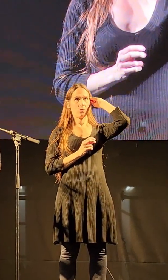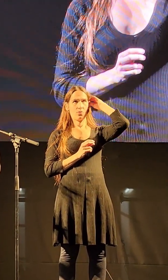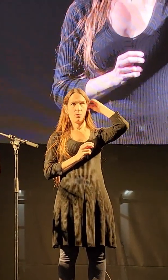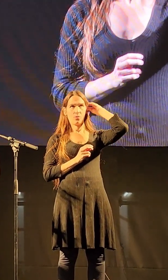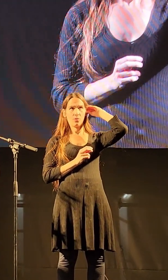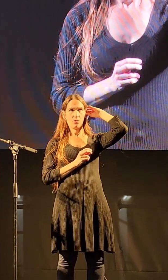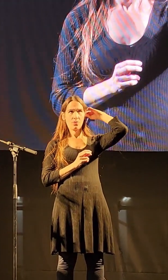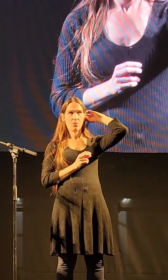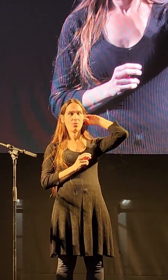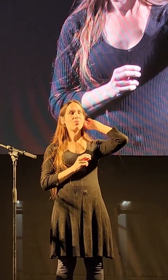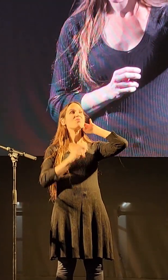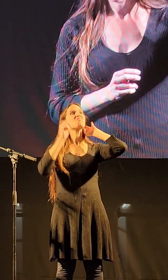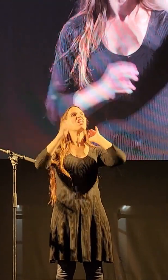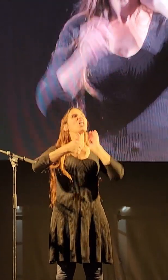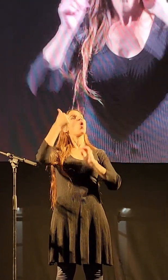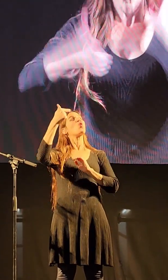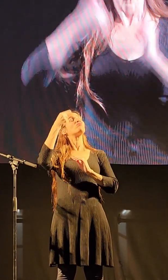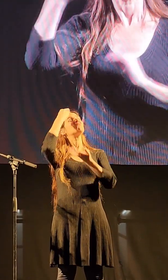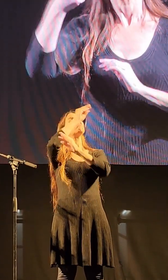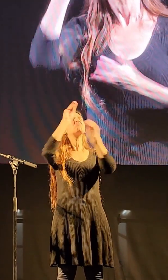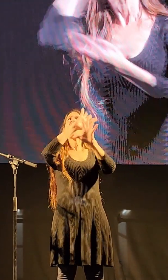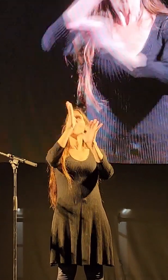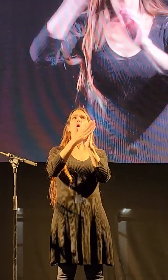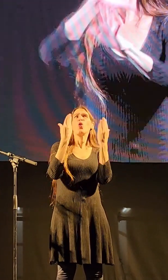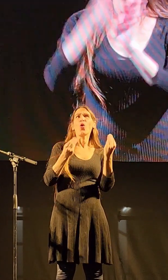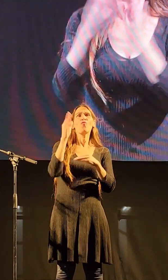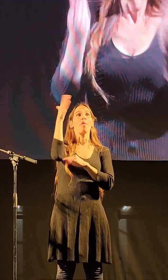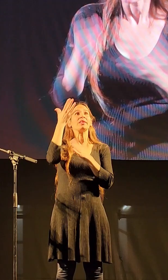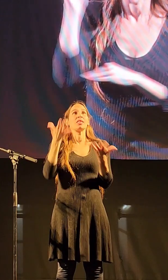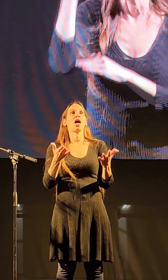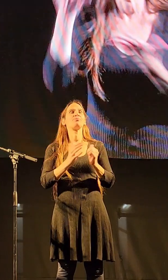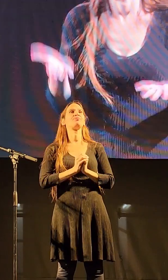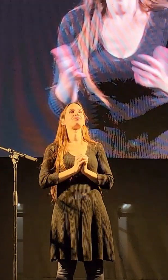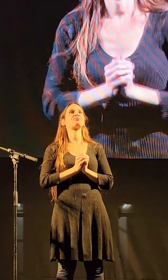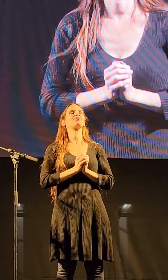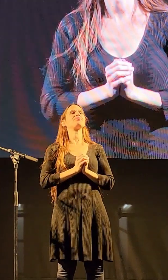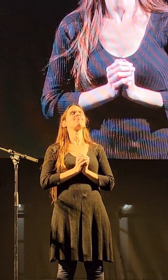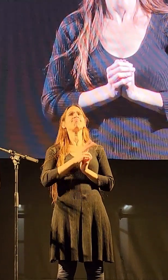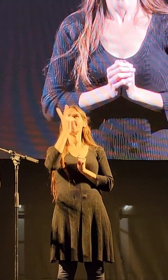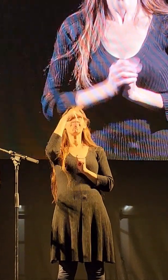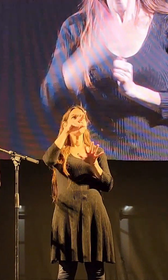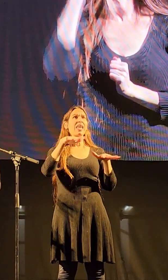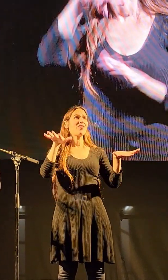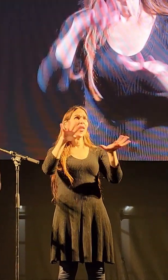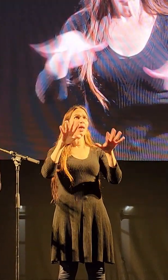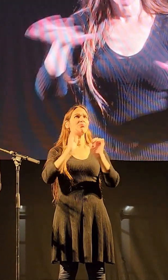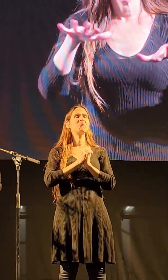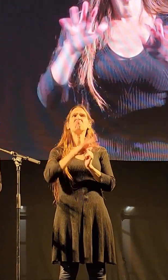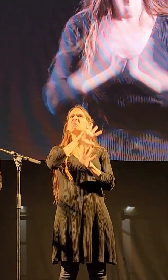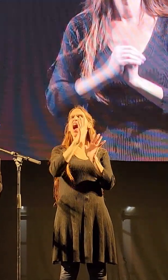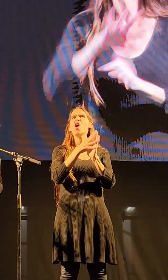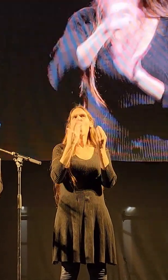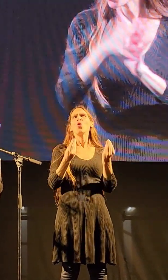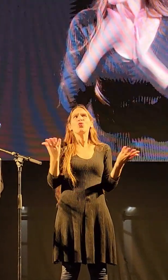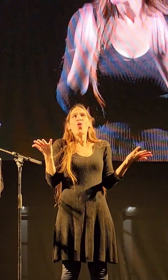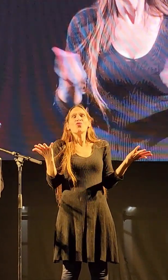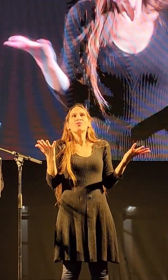באותו הזמן מצהיר השר גולדקנופ שהכל טוב במדינה. הבנתם? הכל